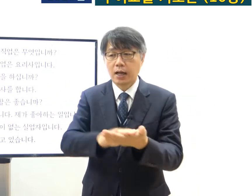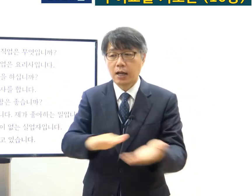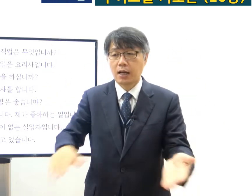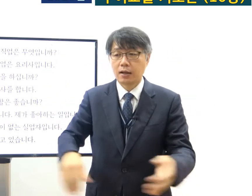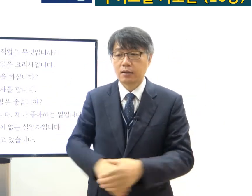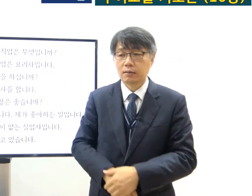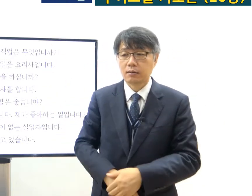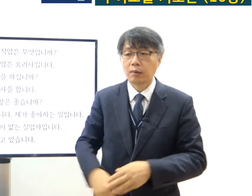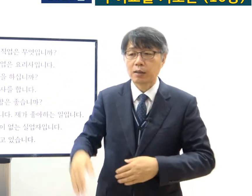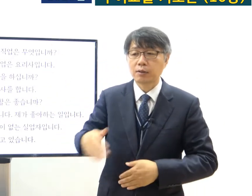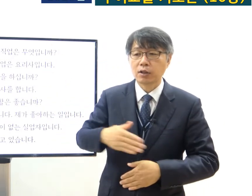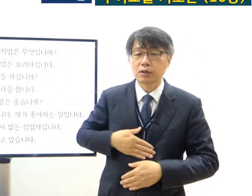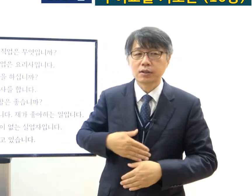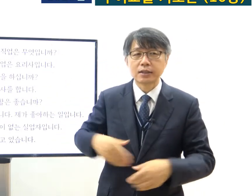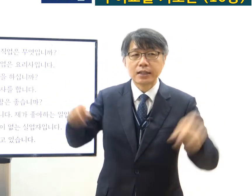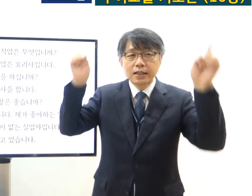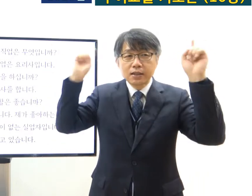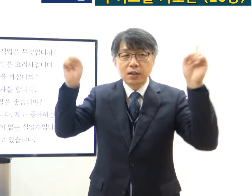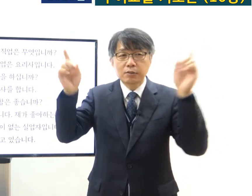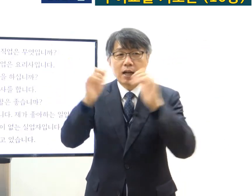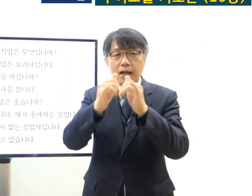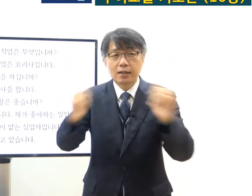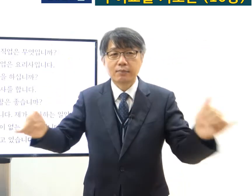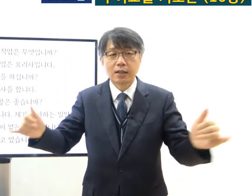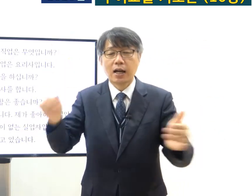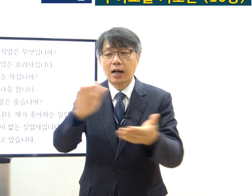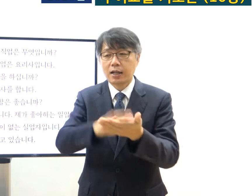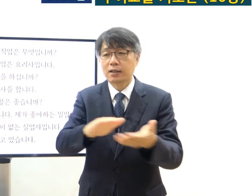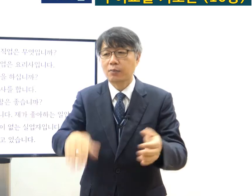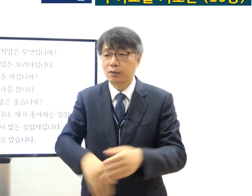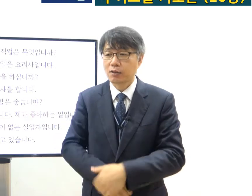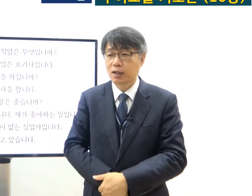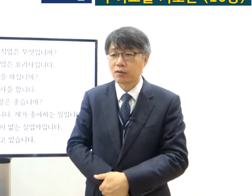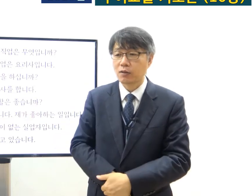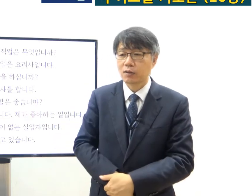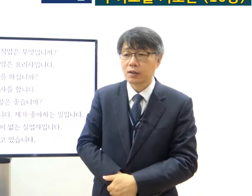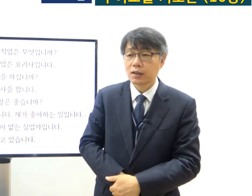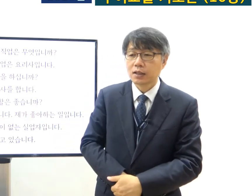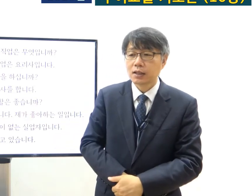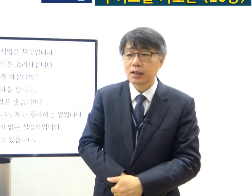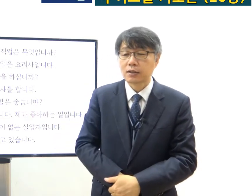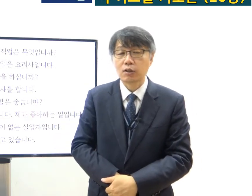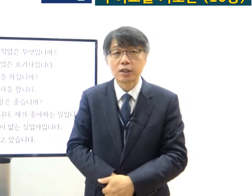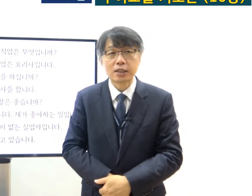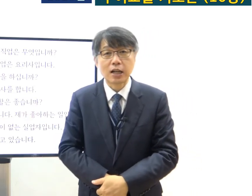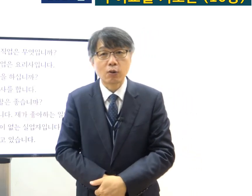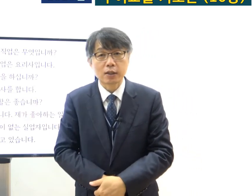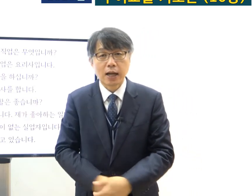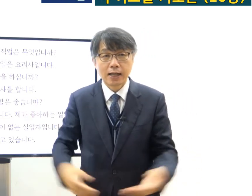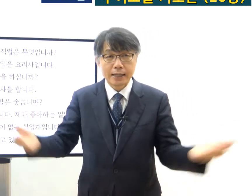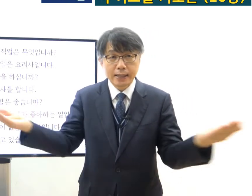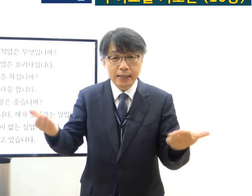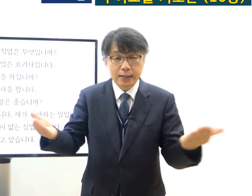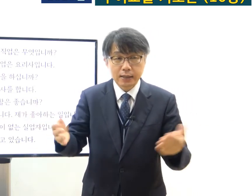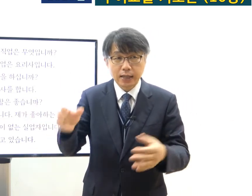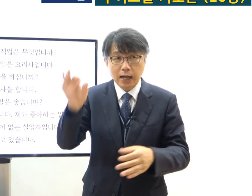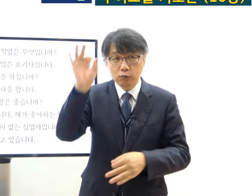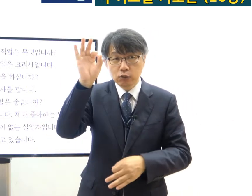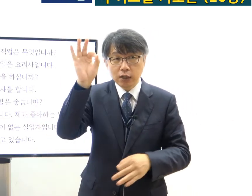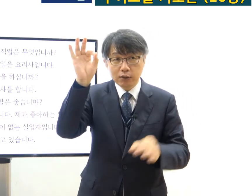실업자입니다. 아니면 저는 실업자입니다. 이렇게 표현해도 되겠죠. 저는 일을 찾고 있다. 자, 눈을